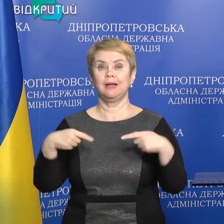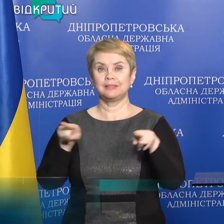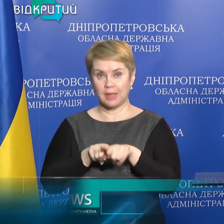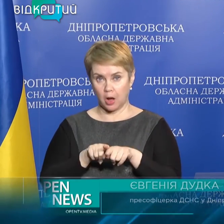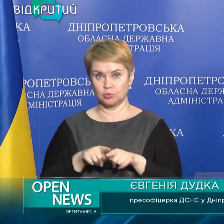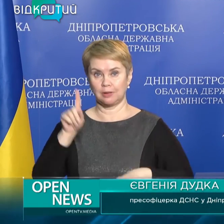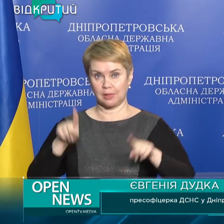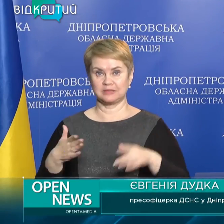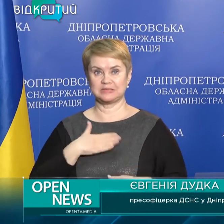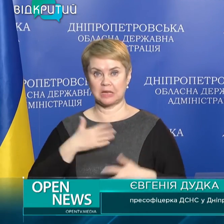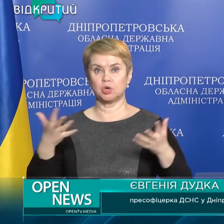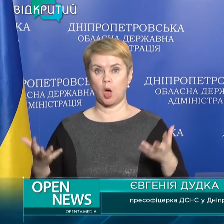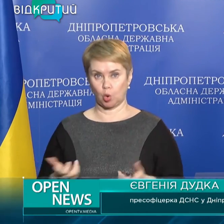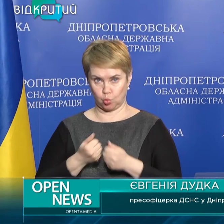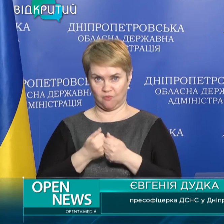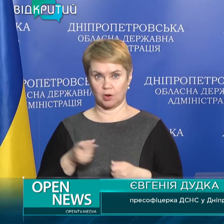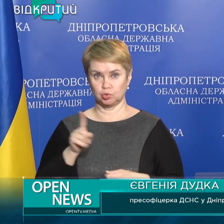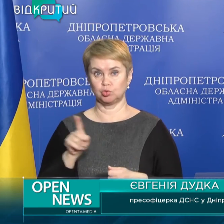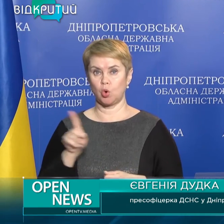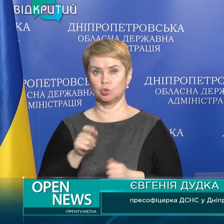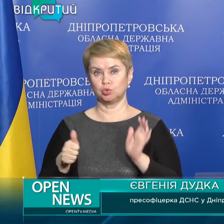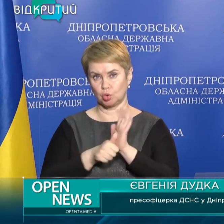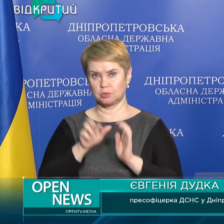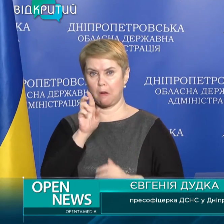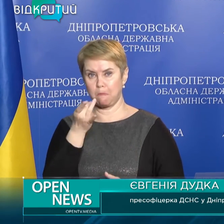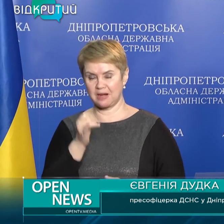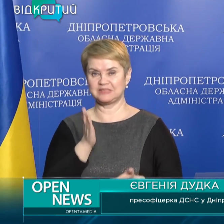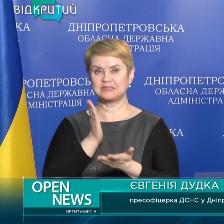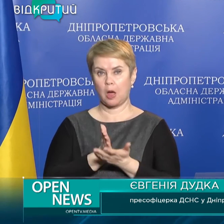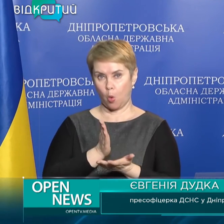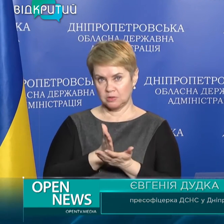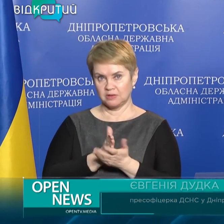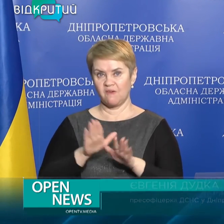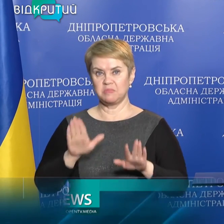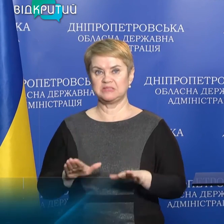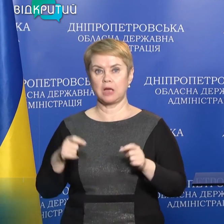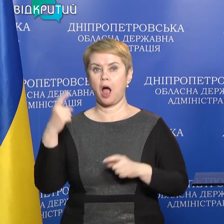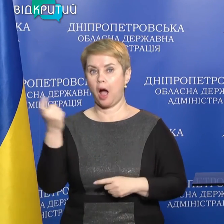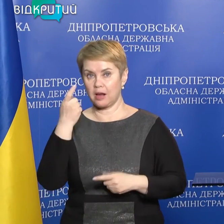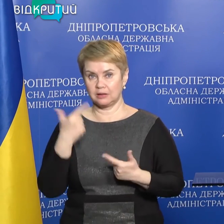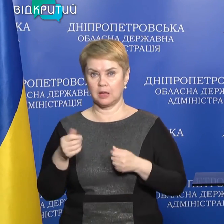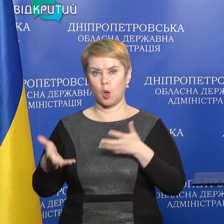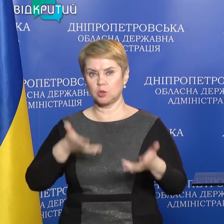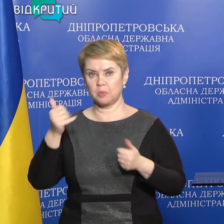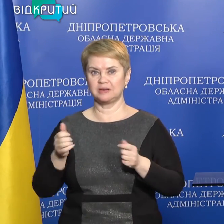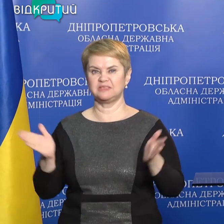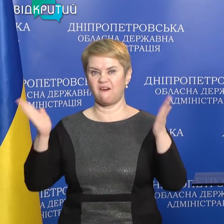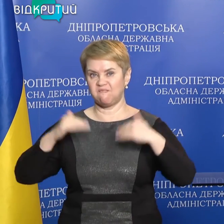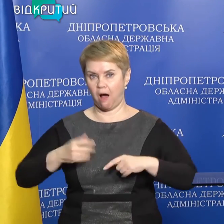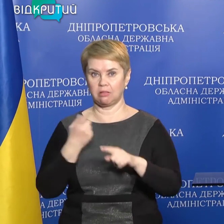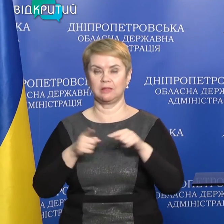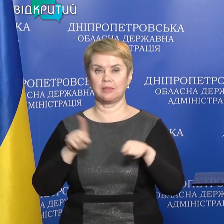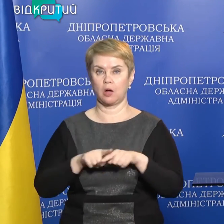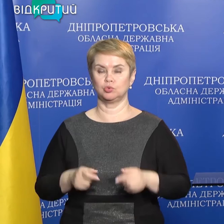Також дехто з наших рятувальників ще 6 березня знаходиться в місті Харків, де розбирають завали, які